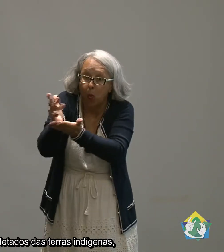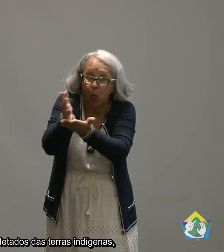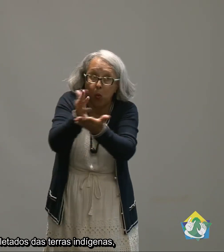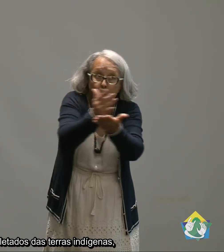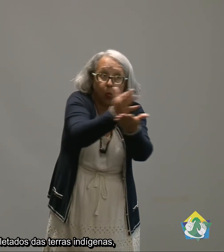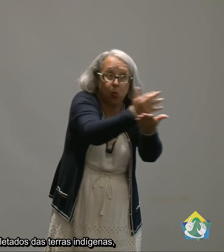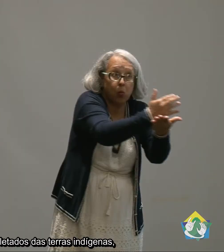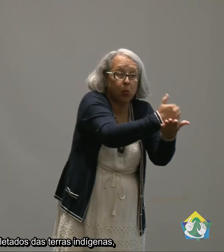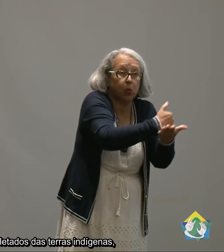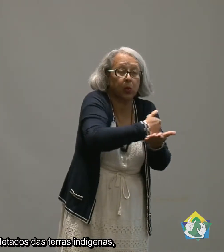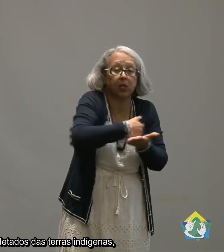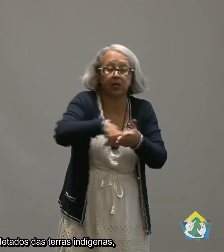sinais foram então coletados